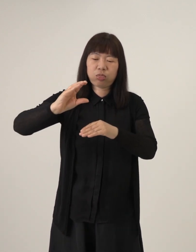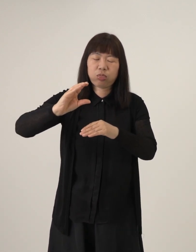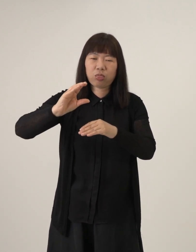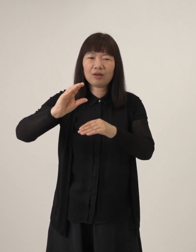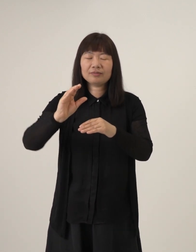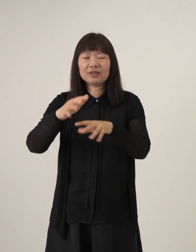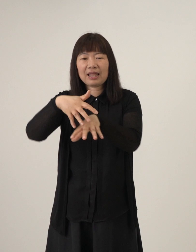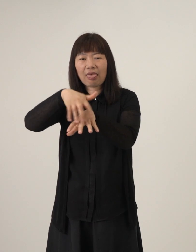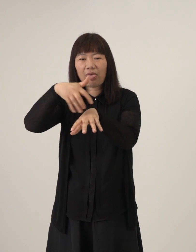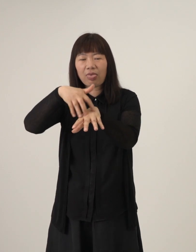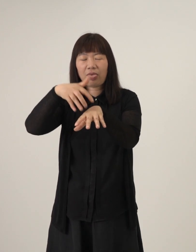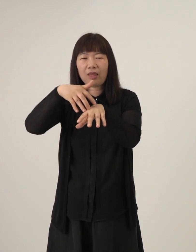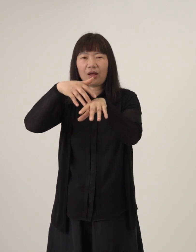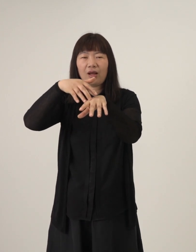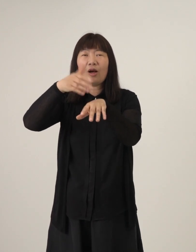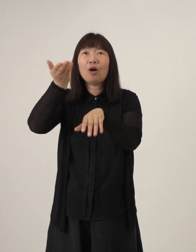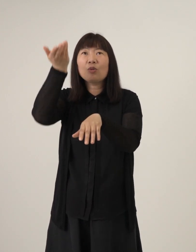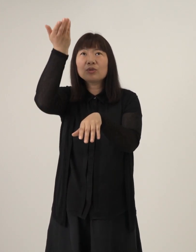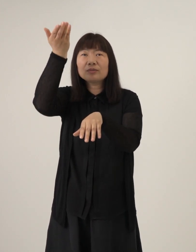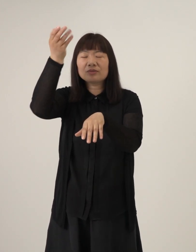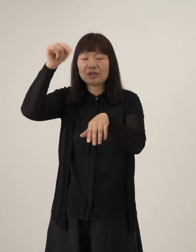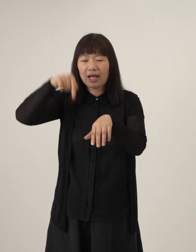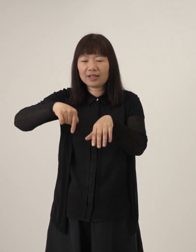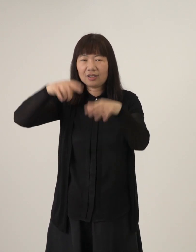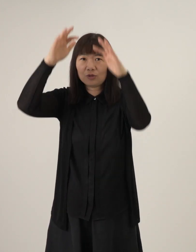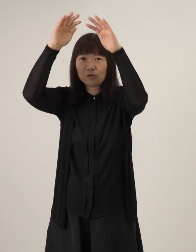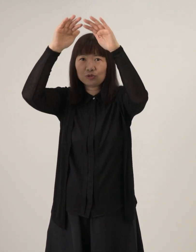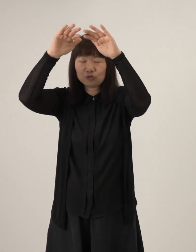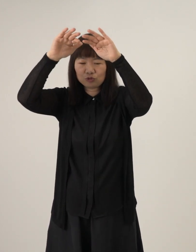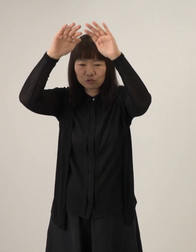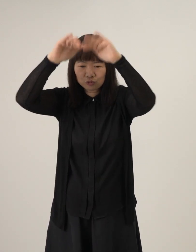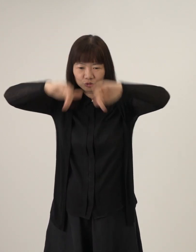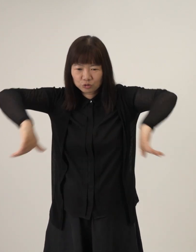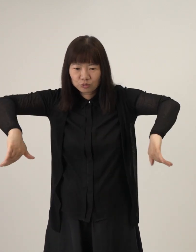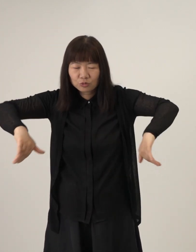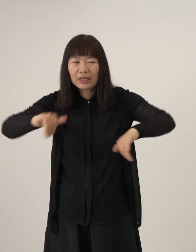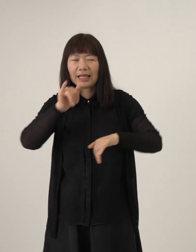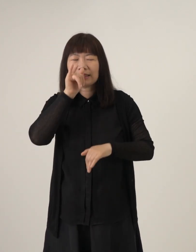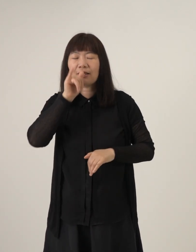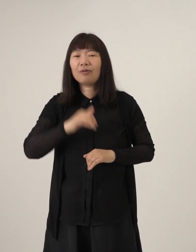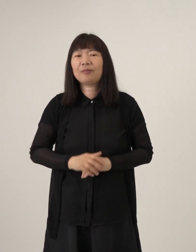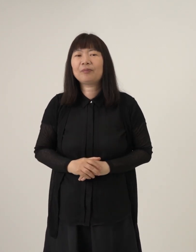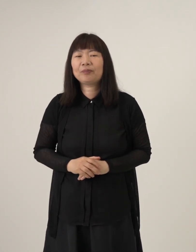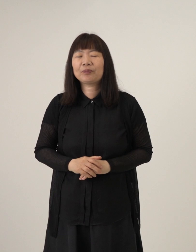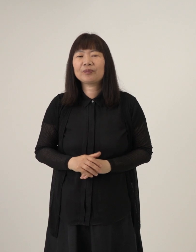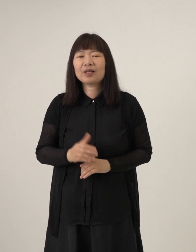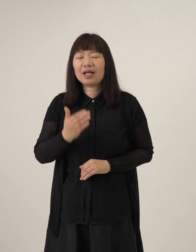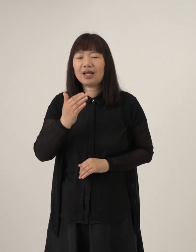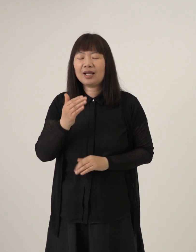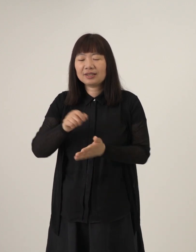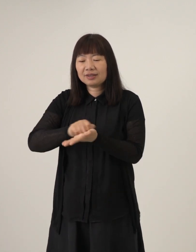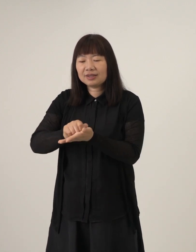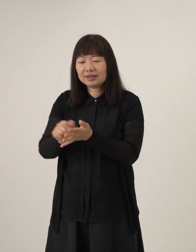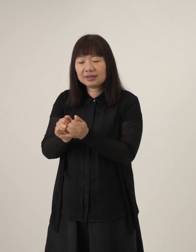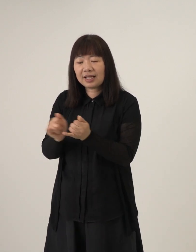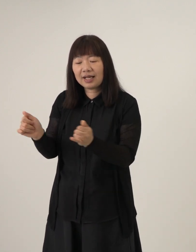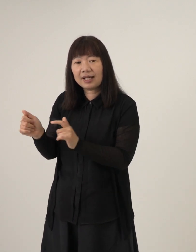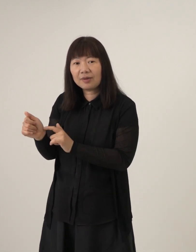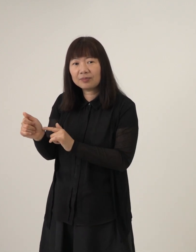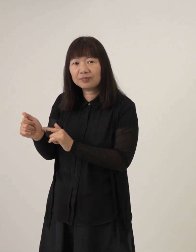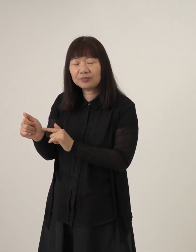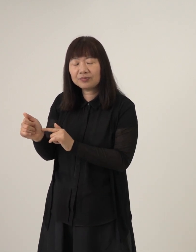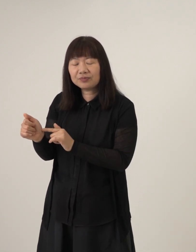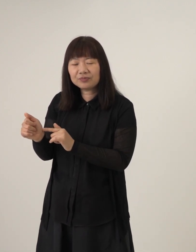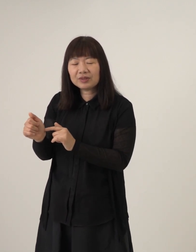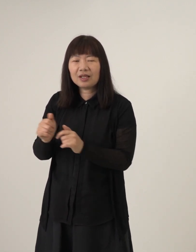휘장이 위에서부터 아래로 찢어져요. 그런데 히브리 기자는 이 성소의 휘장을